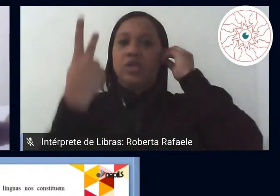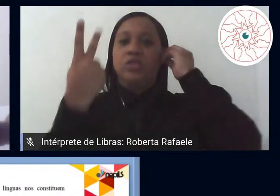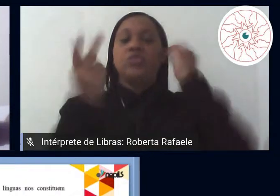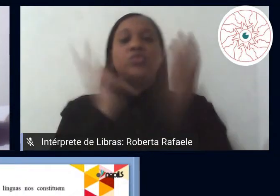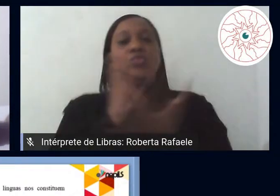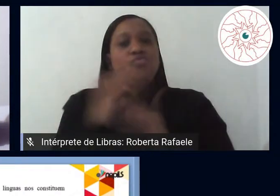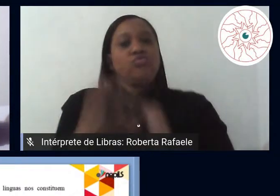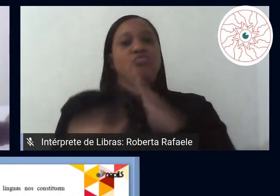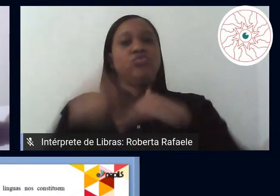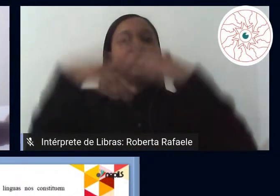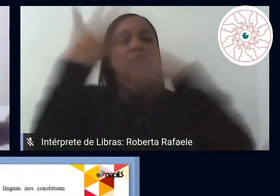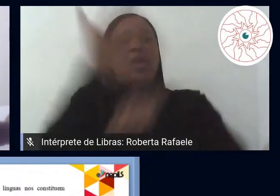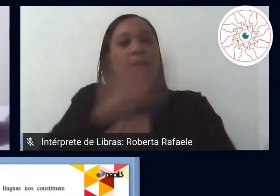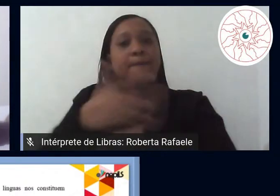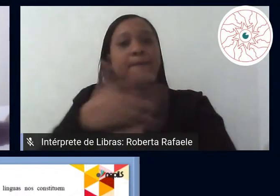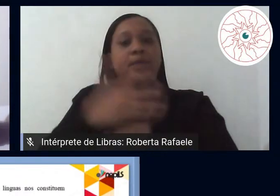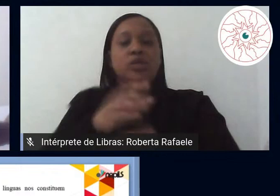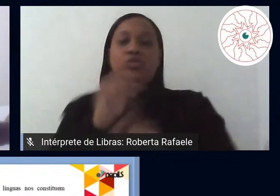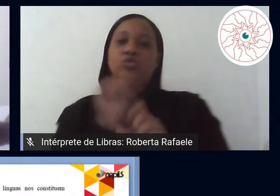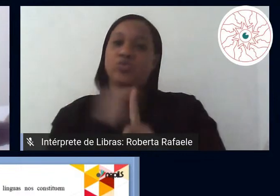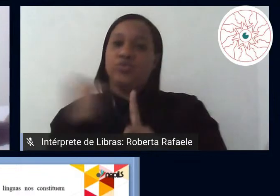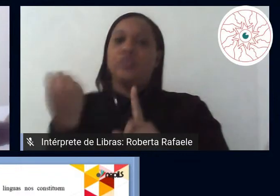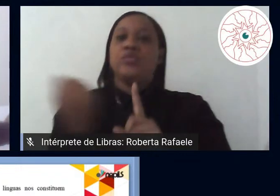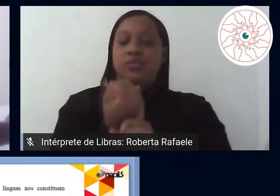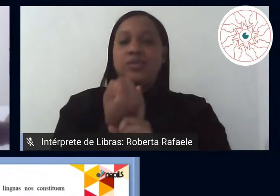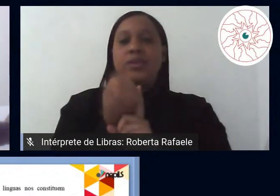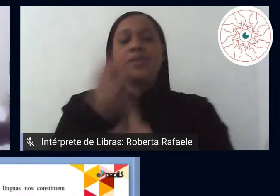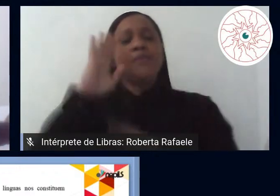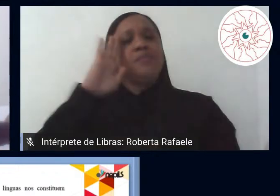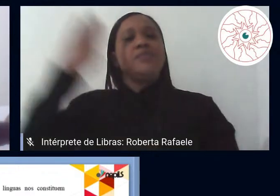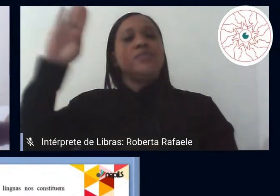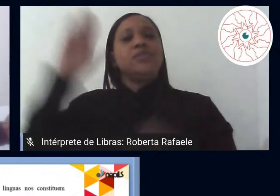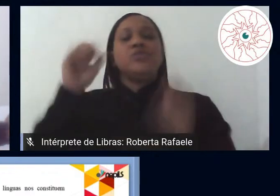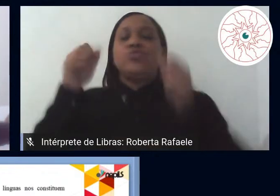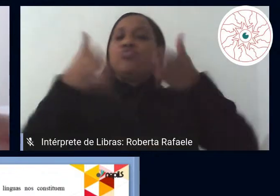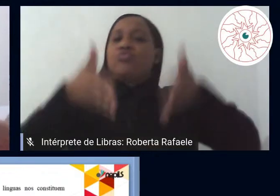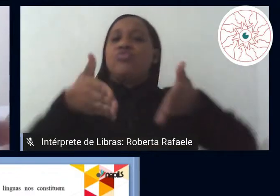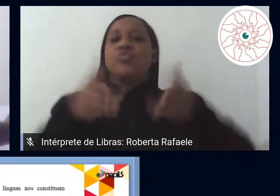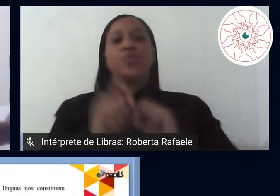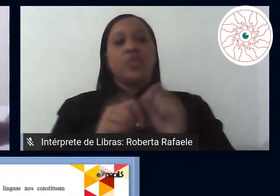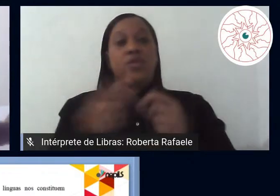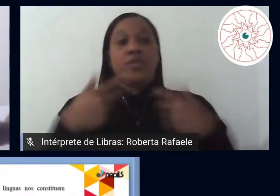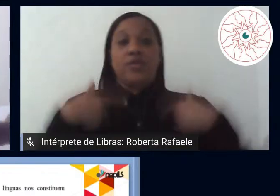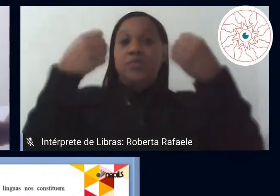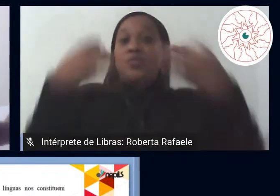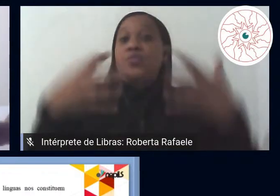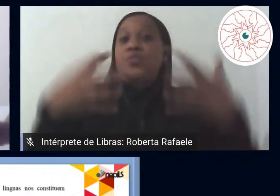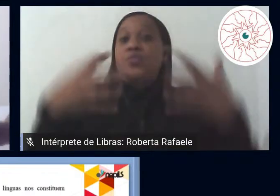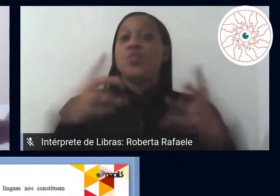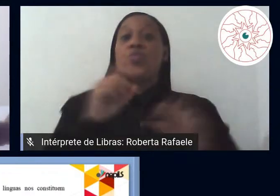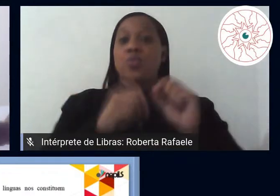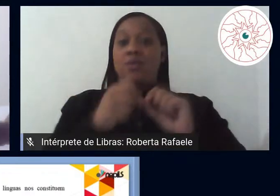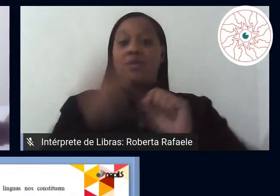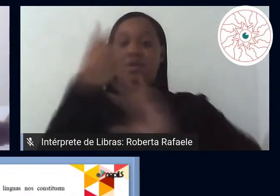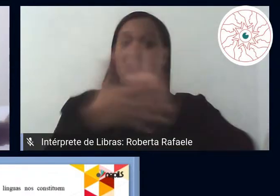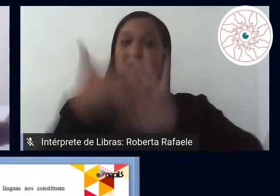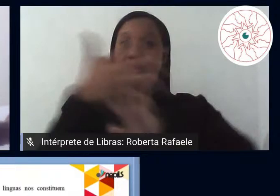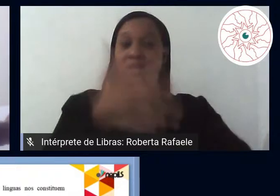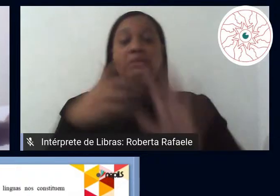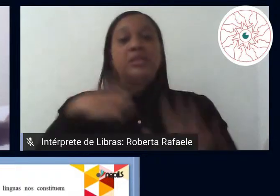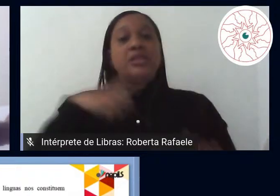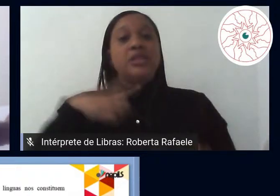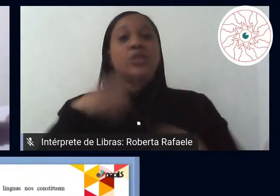construídos nas práticas sociais, né? E pensando nisso, eu digo o seguinte, que a Libras, nesse sentido, tem papel